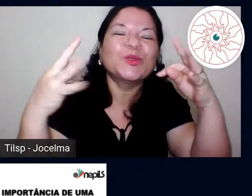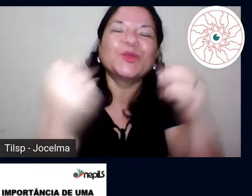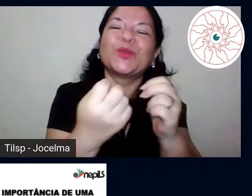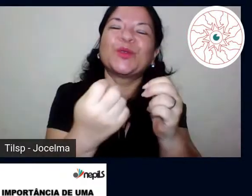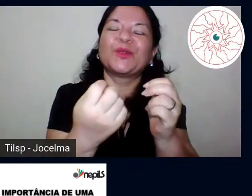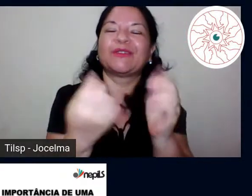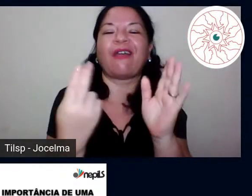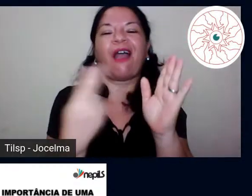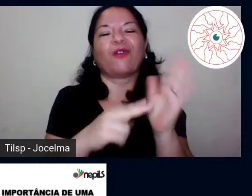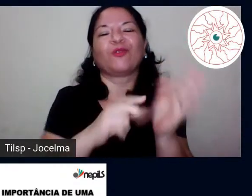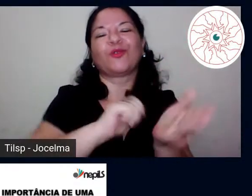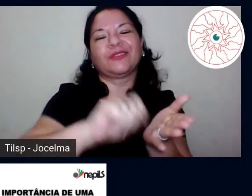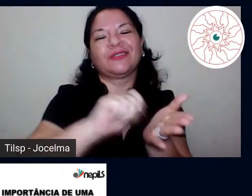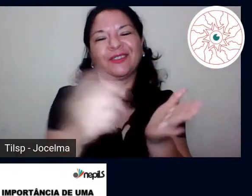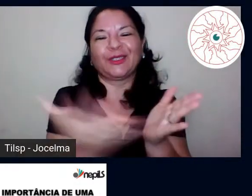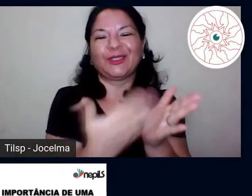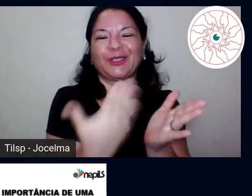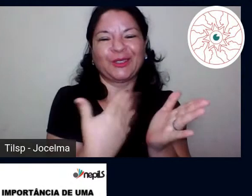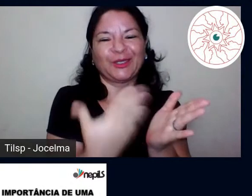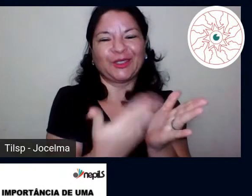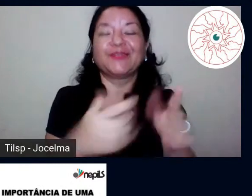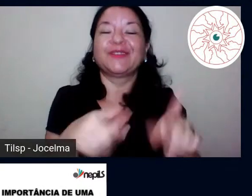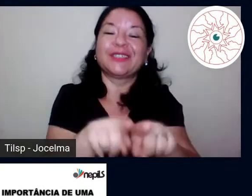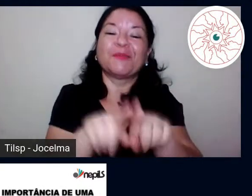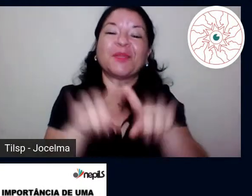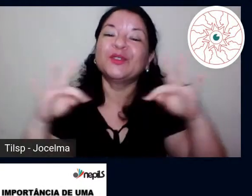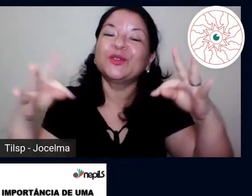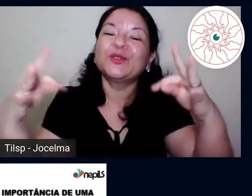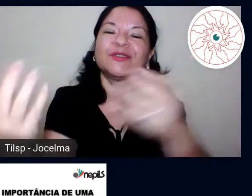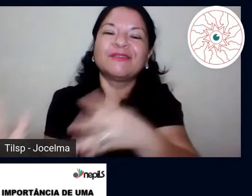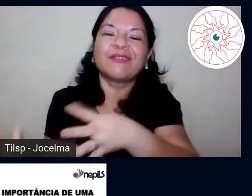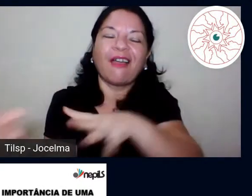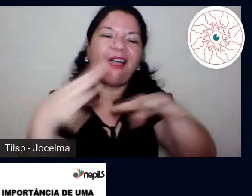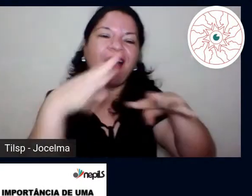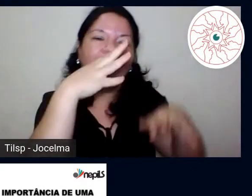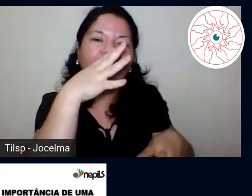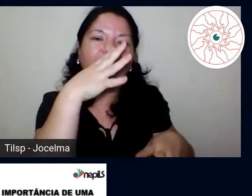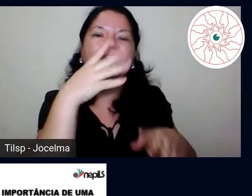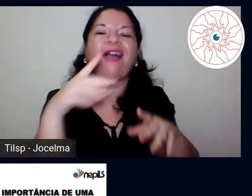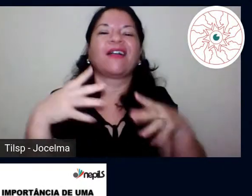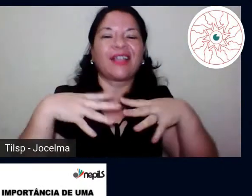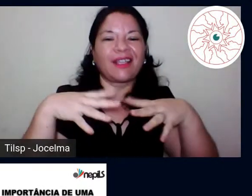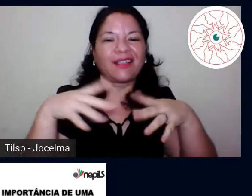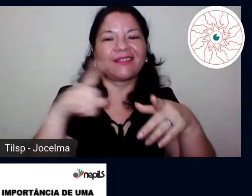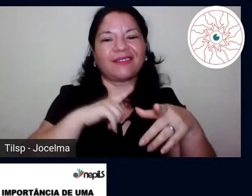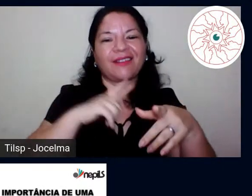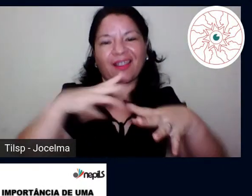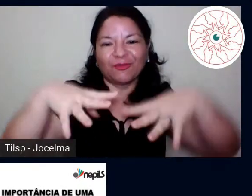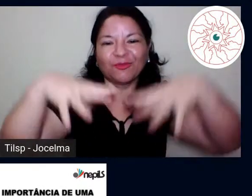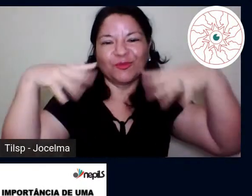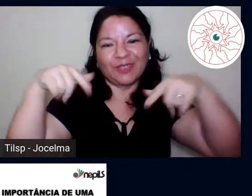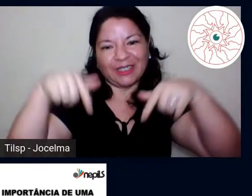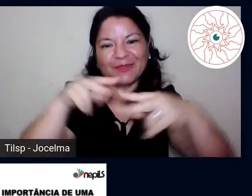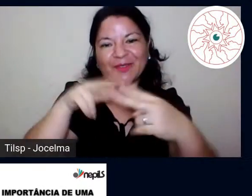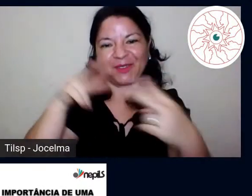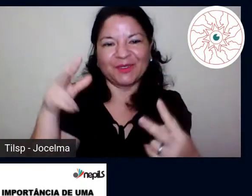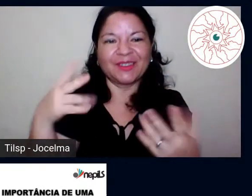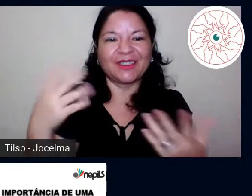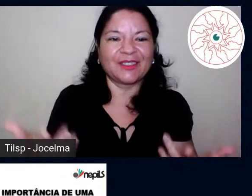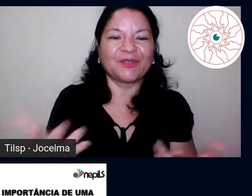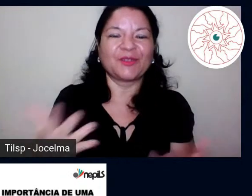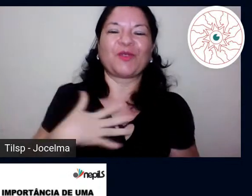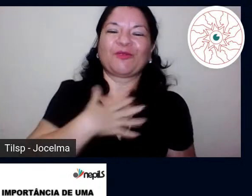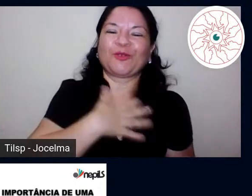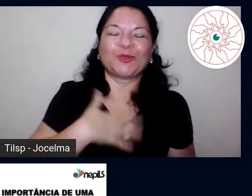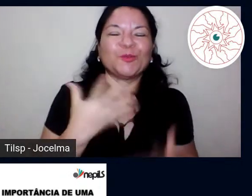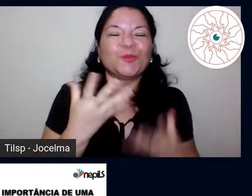né? Eu já assisti, acho só tem mais um trabalho depois de mim para essa noite, né? e gostei muito do do